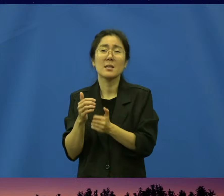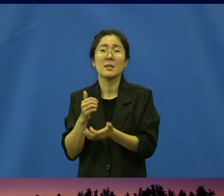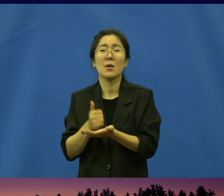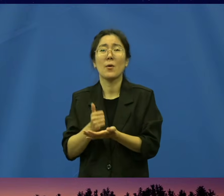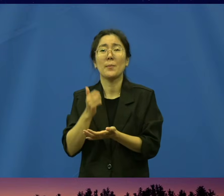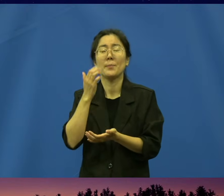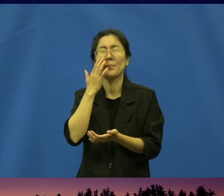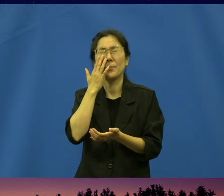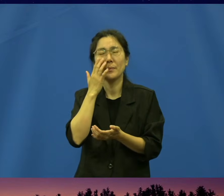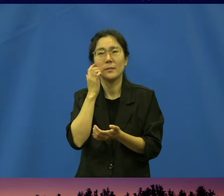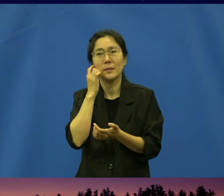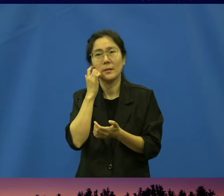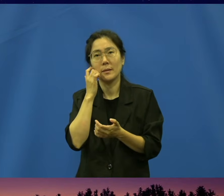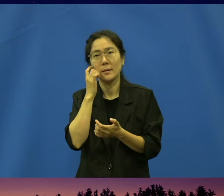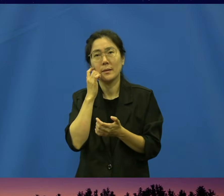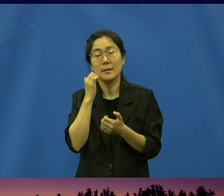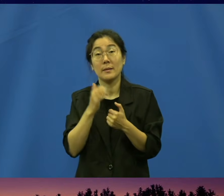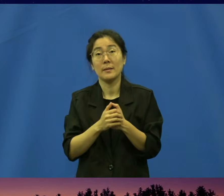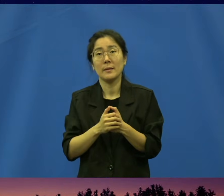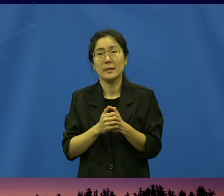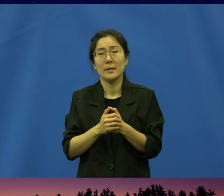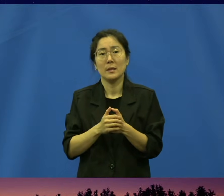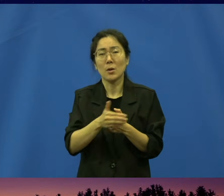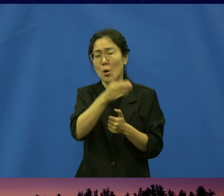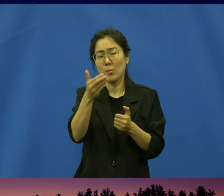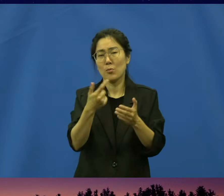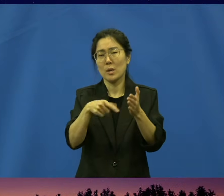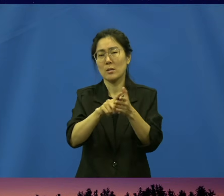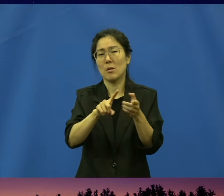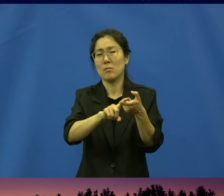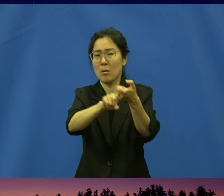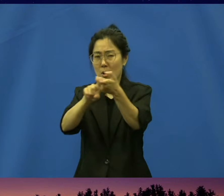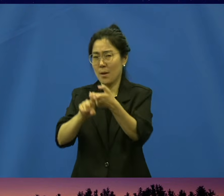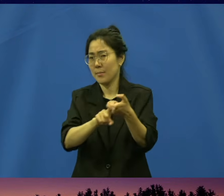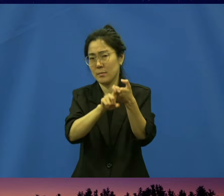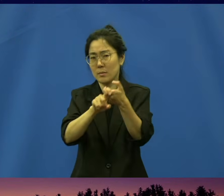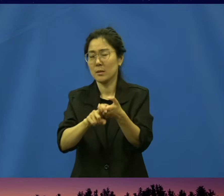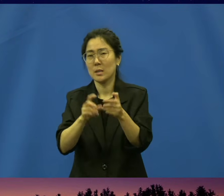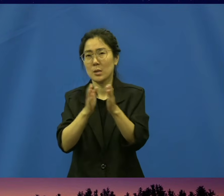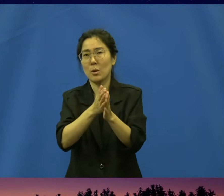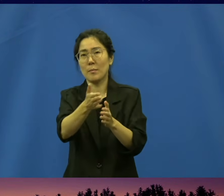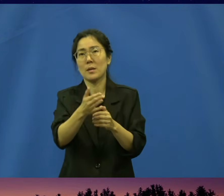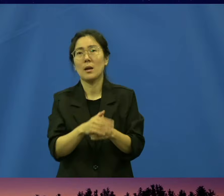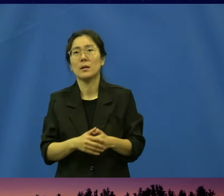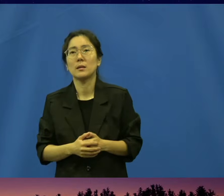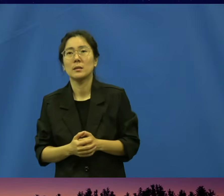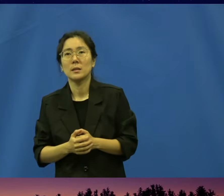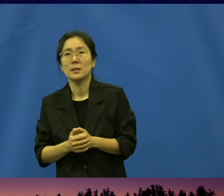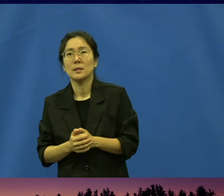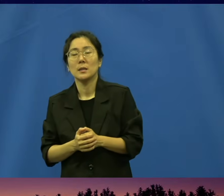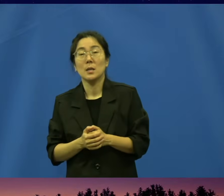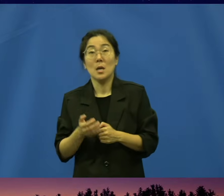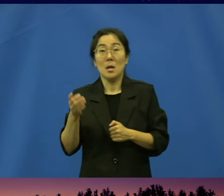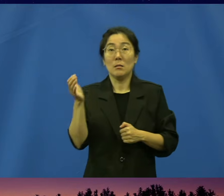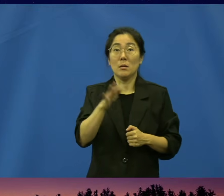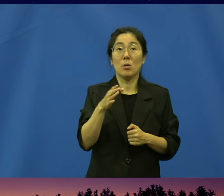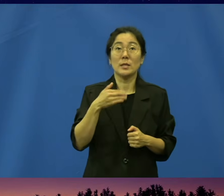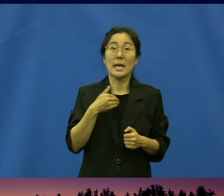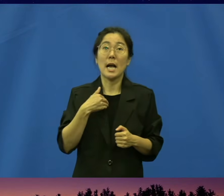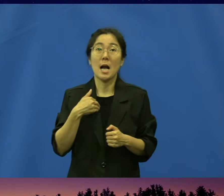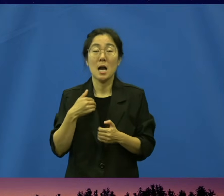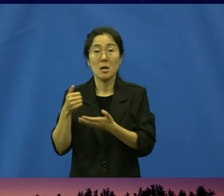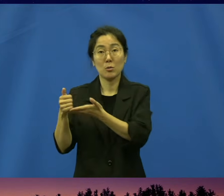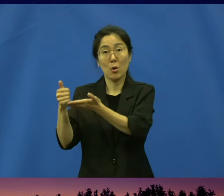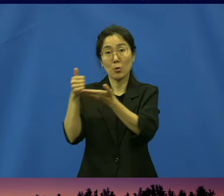고통이 있는데, 고충이 있는데, 연합에 대해서 설교하면 혹시 우리 교회 연합이 안 됐다고 누가 외부